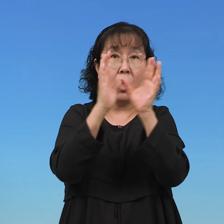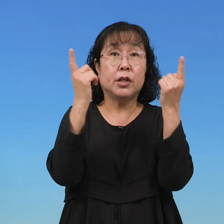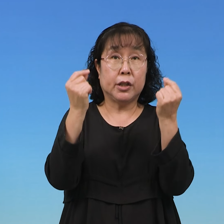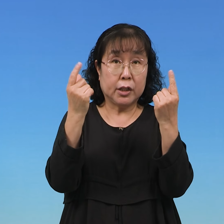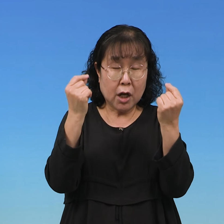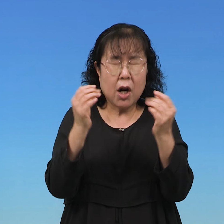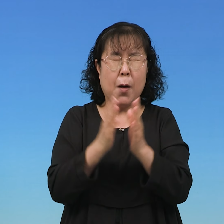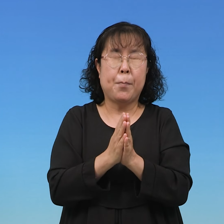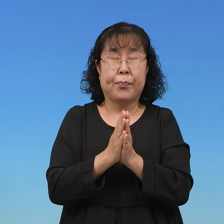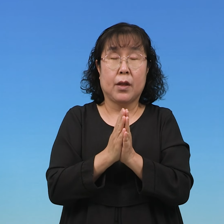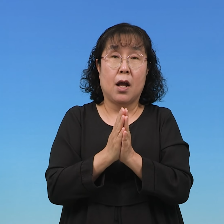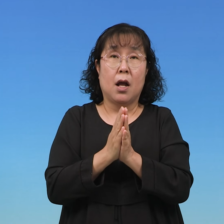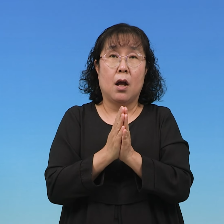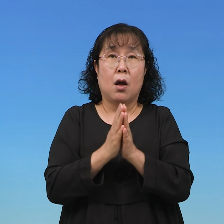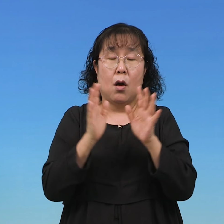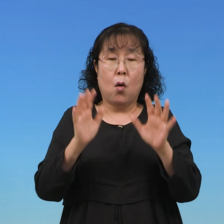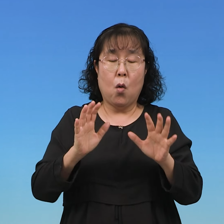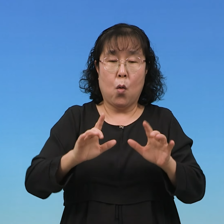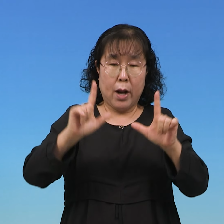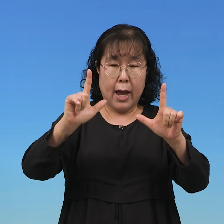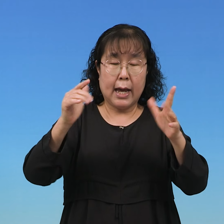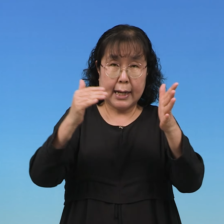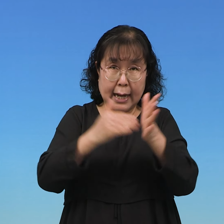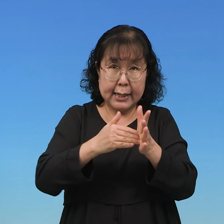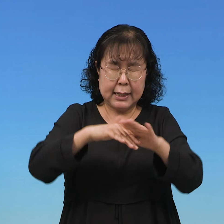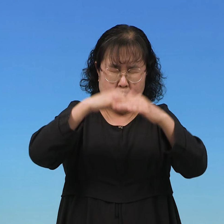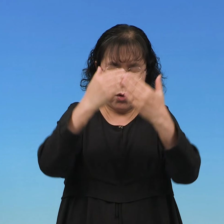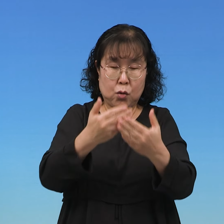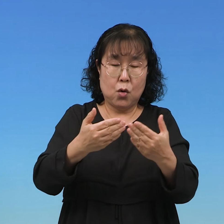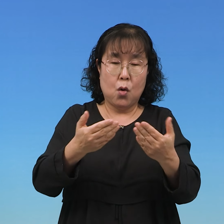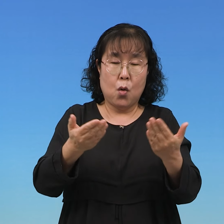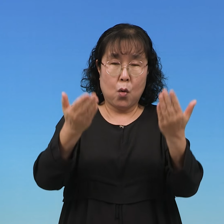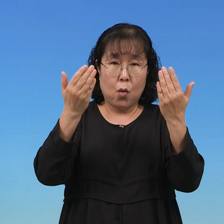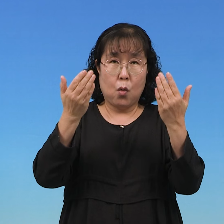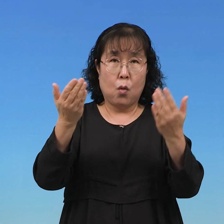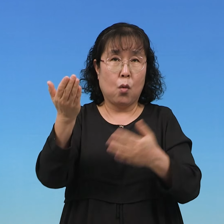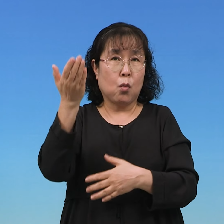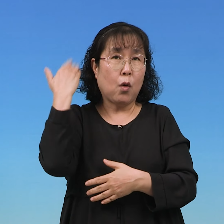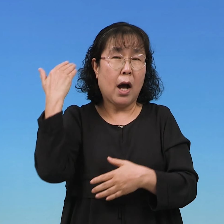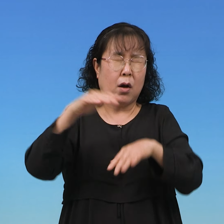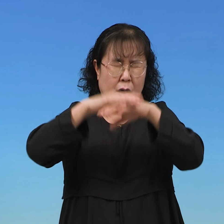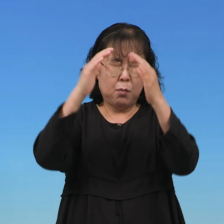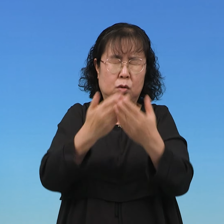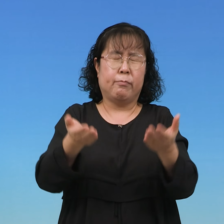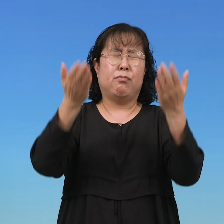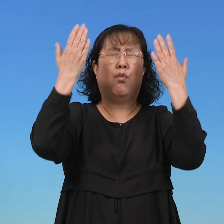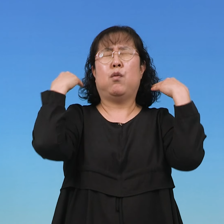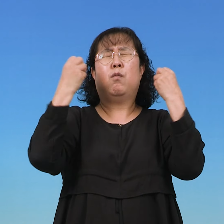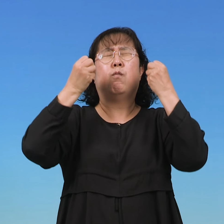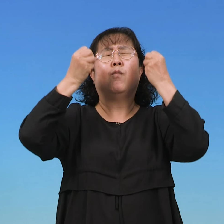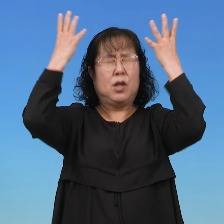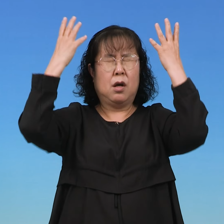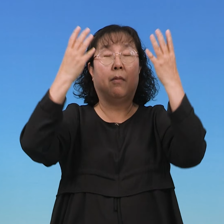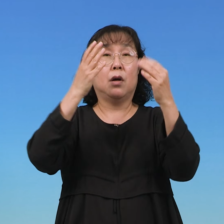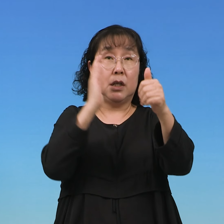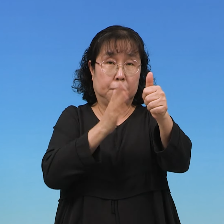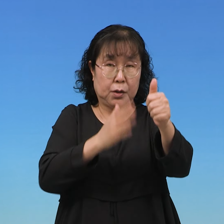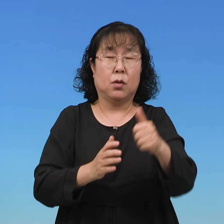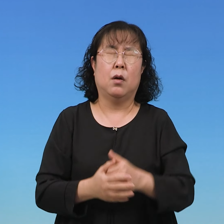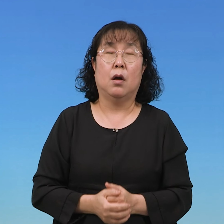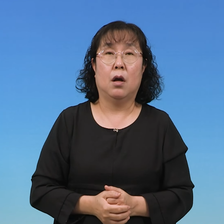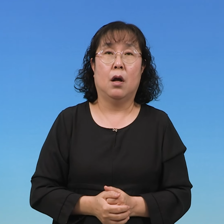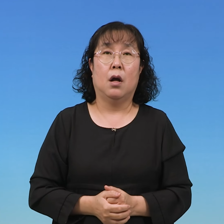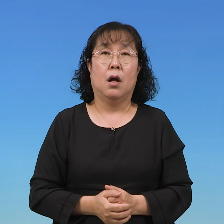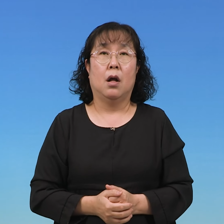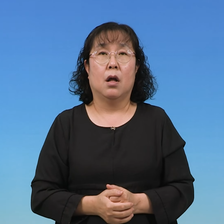다 흘려보내는 역사가 일어나기 바랍니다. 과거를 다 흘려보내야 새로 시작하는 거예요.